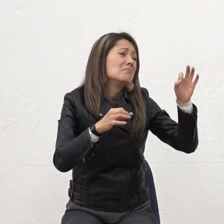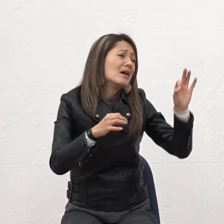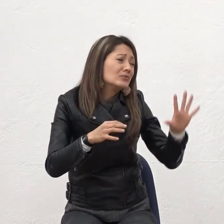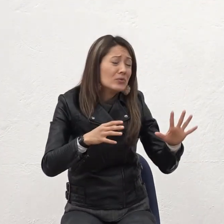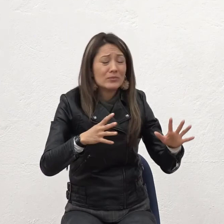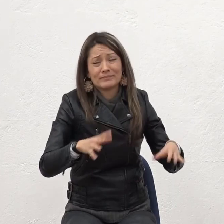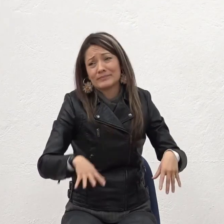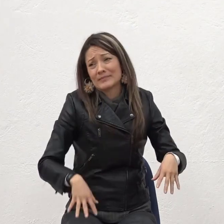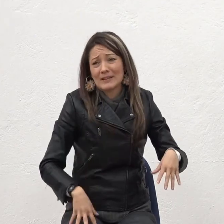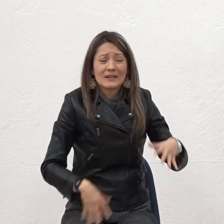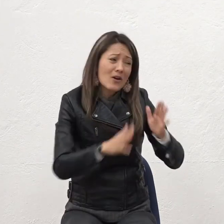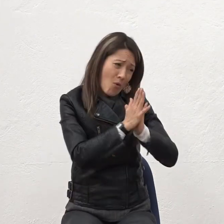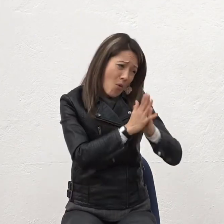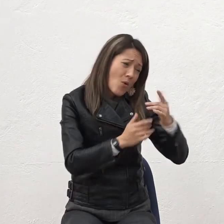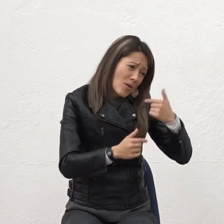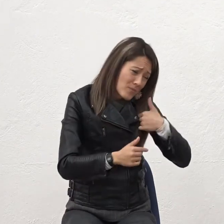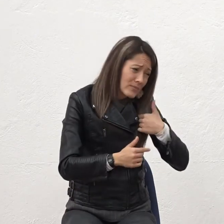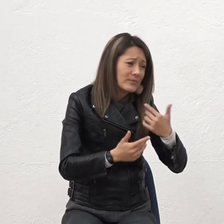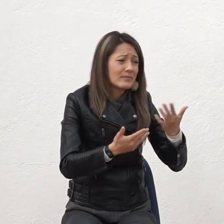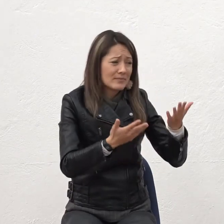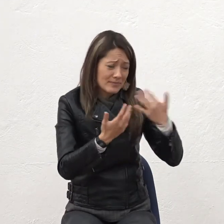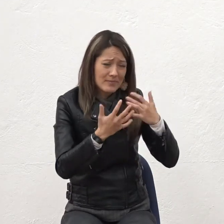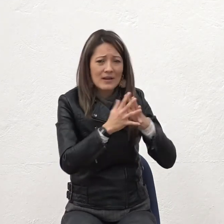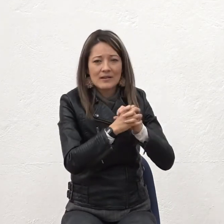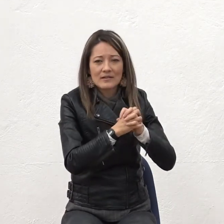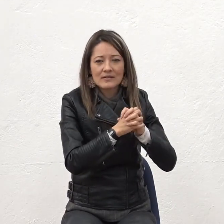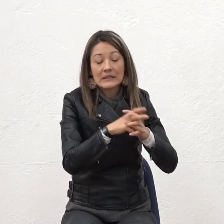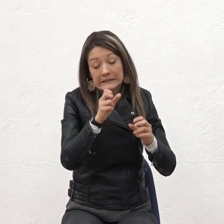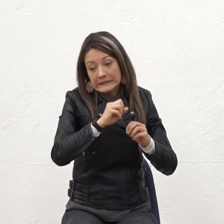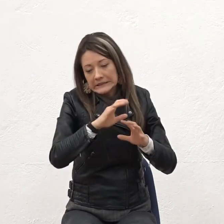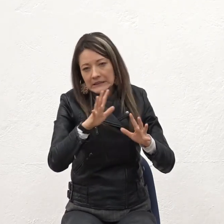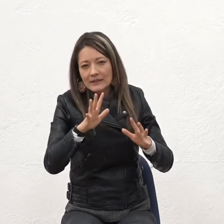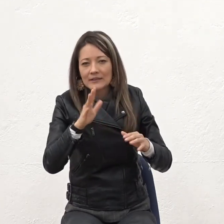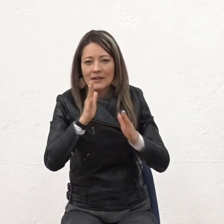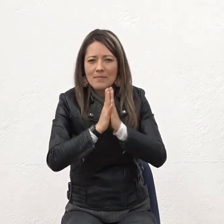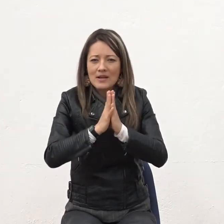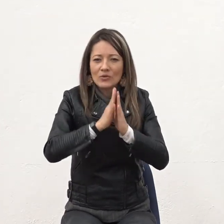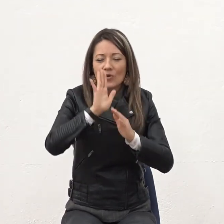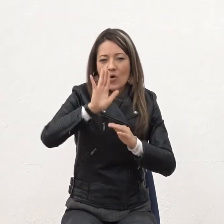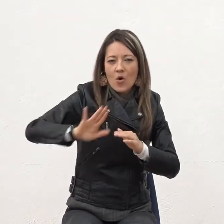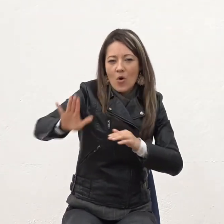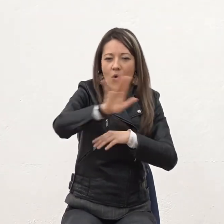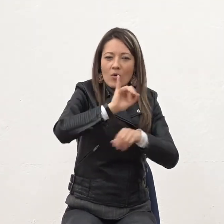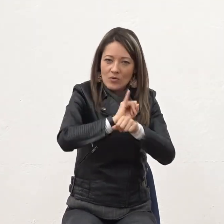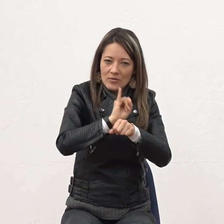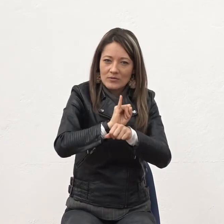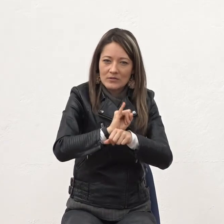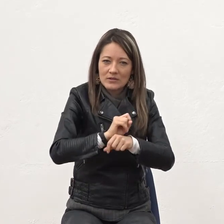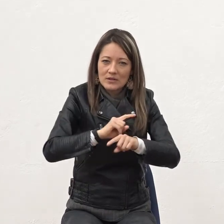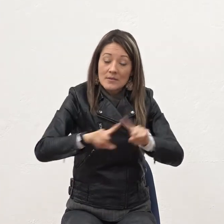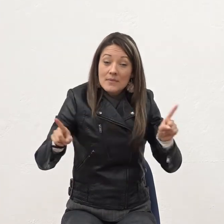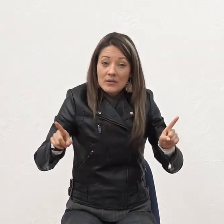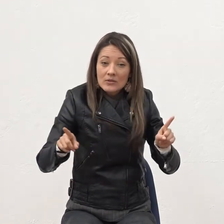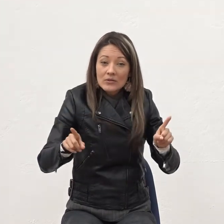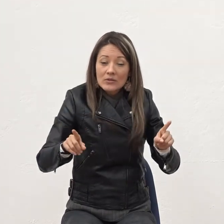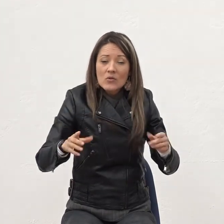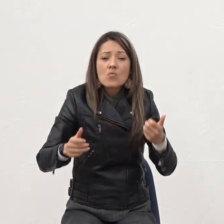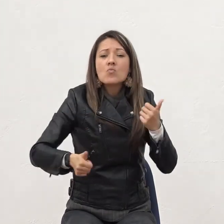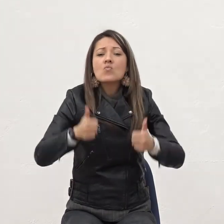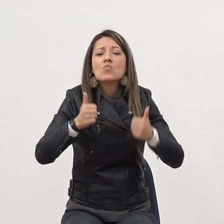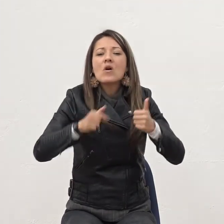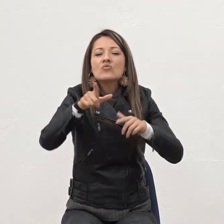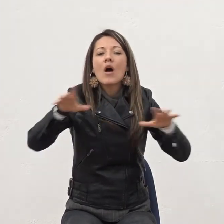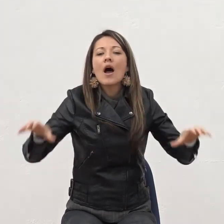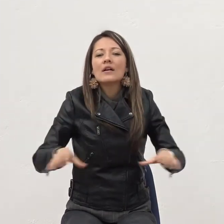pastor, venga, sí, le pido oración. No, sí, claro, el pastor ora y ora por la iglesia y todos oramos. Pero ¿cuál debe